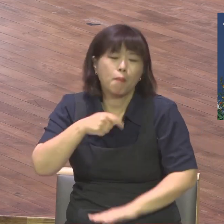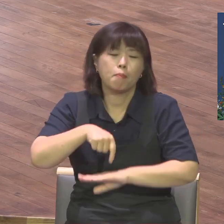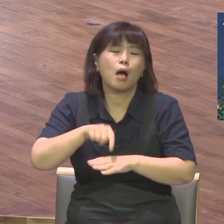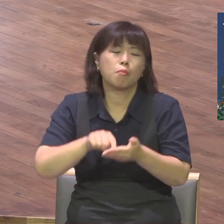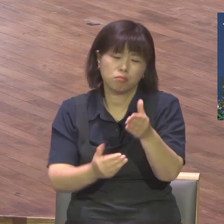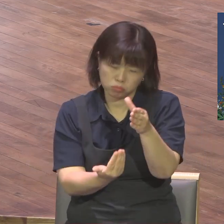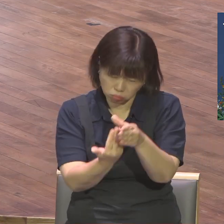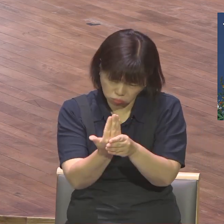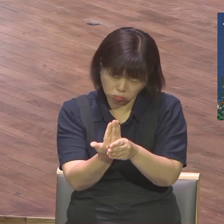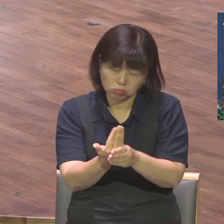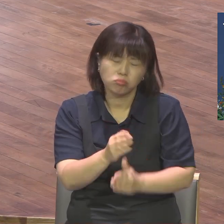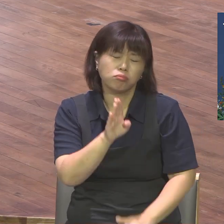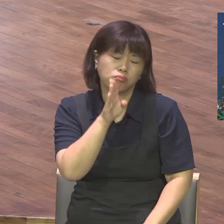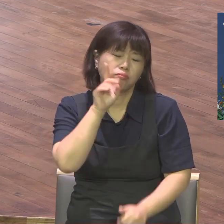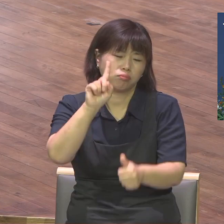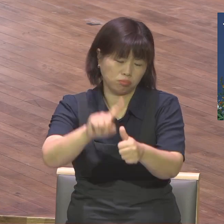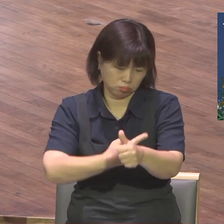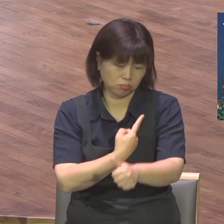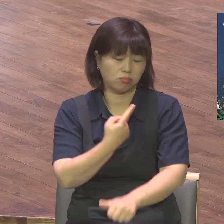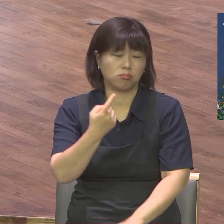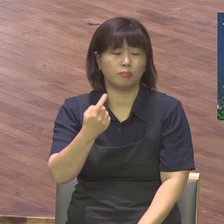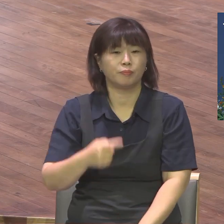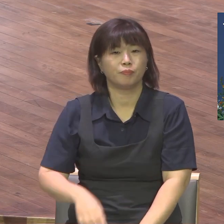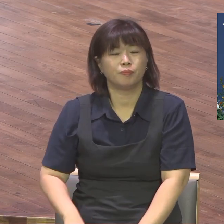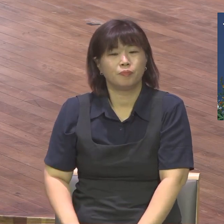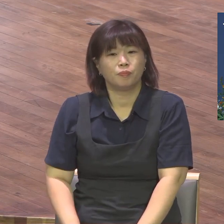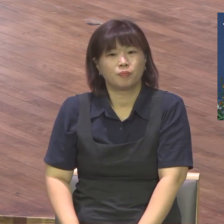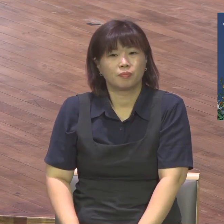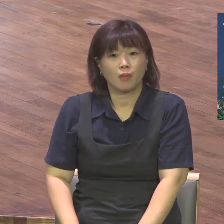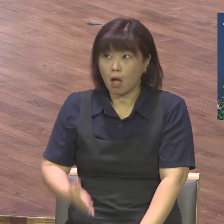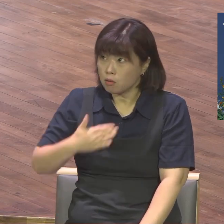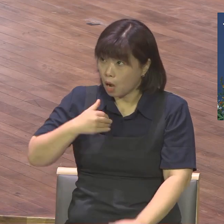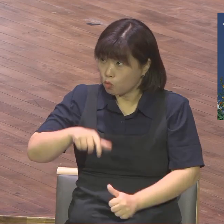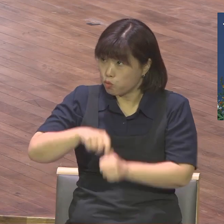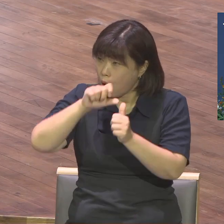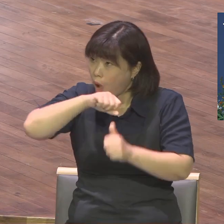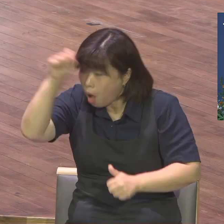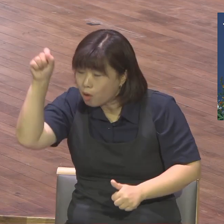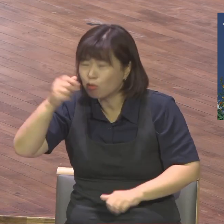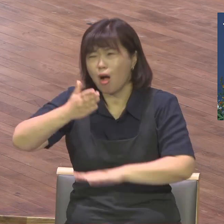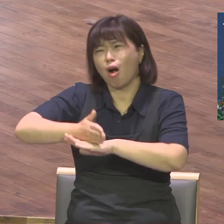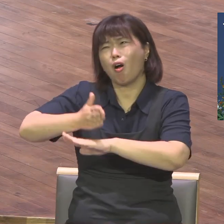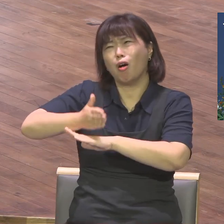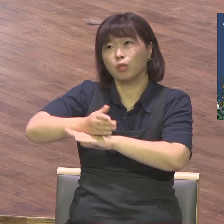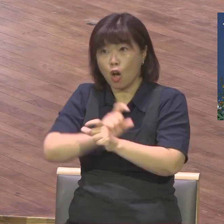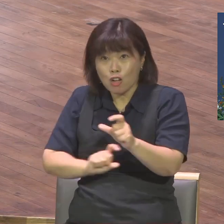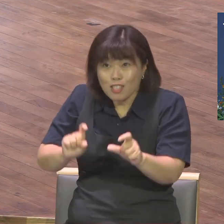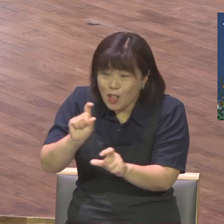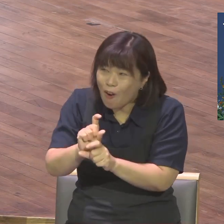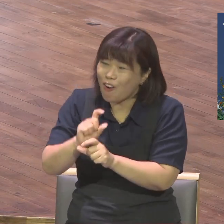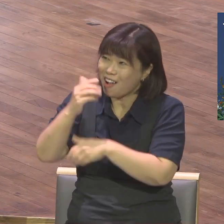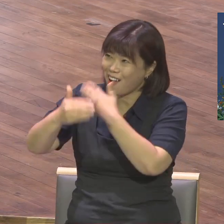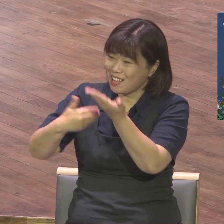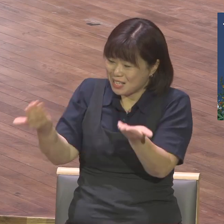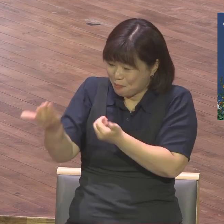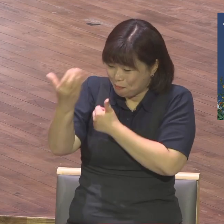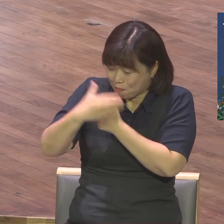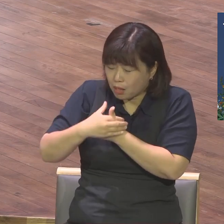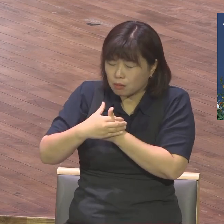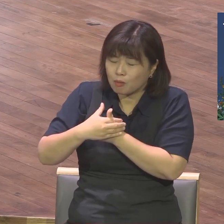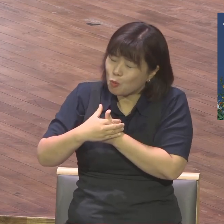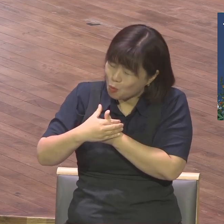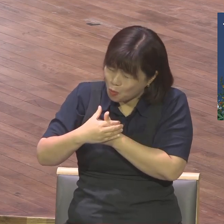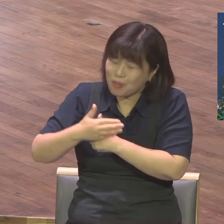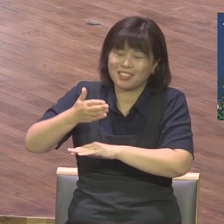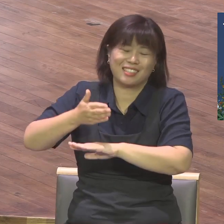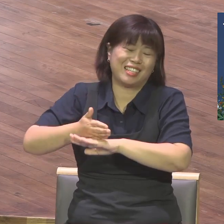구원해 주신 것에도 감사한데 나를 사용하시겠다니 얼마나 축복된 일인가 하면서 적시로 순종해야 한다.